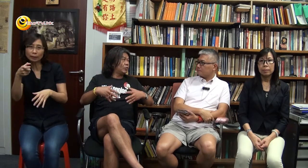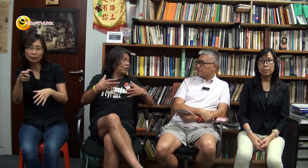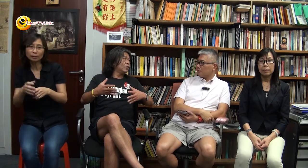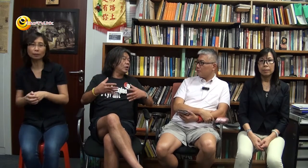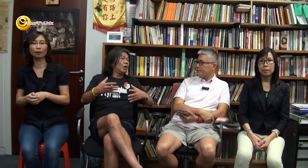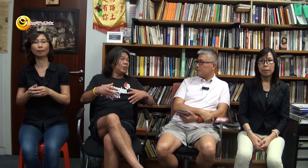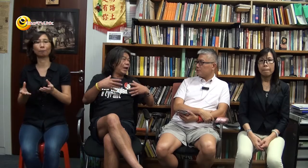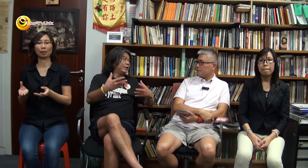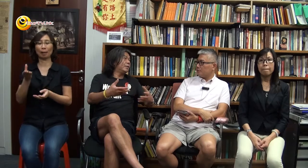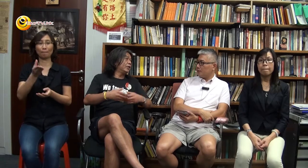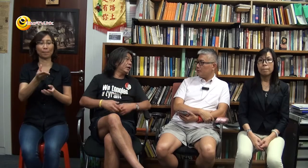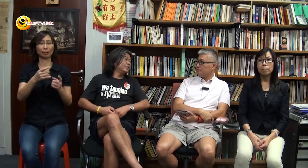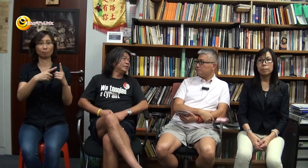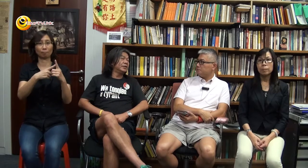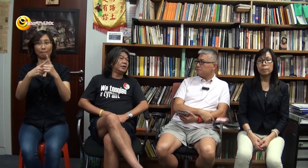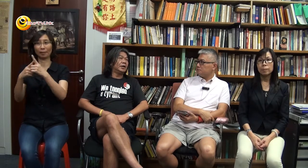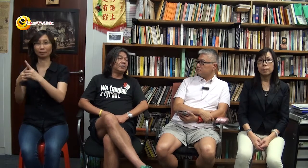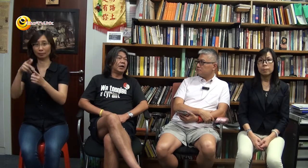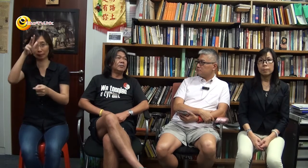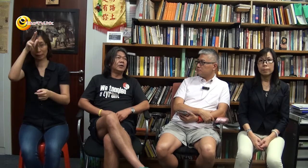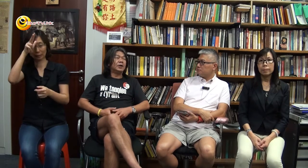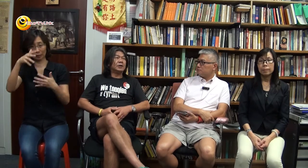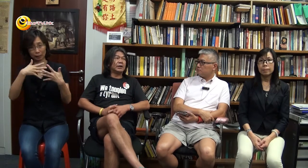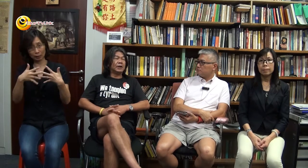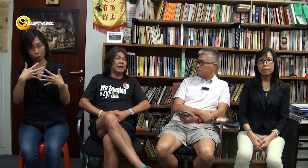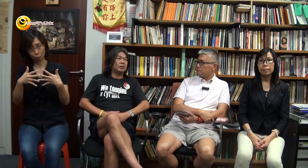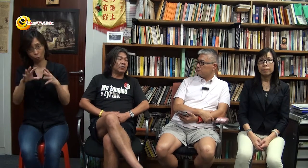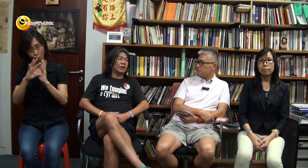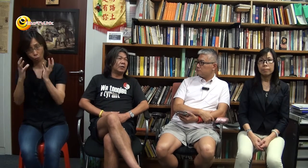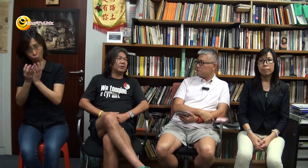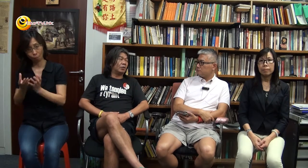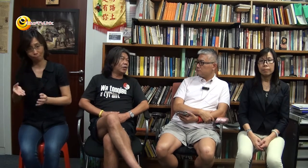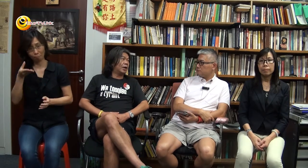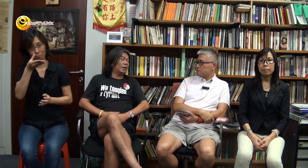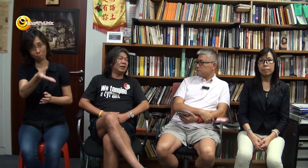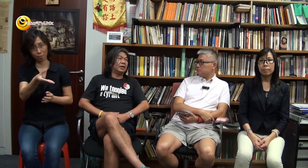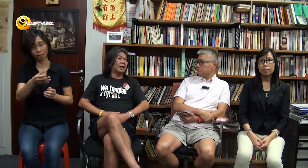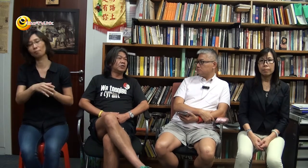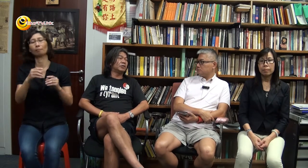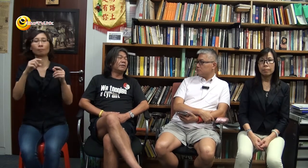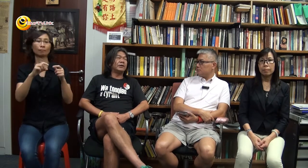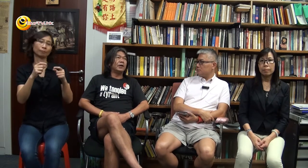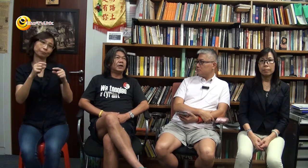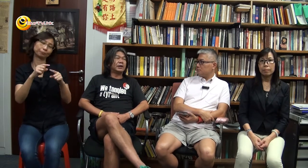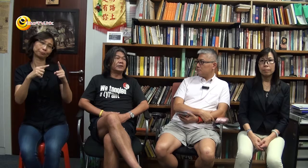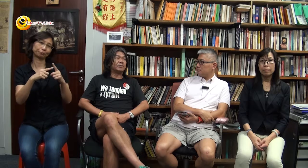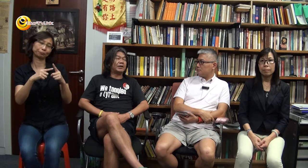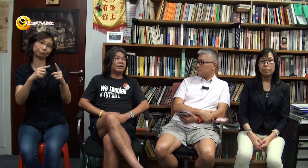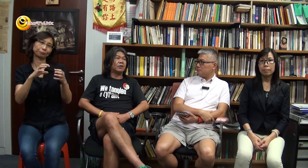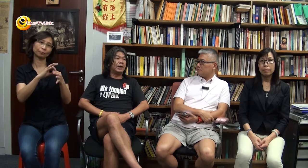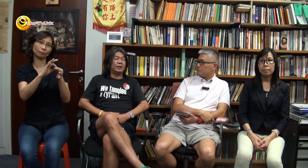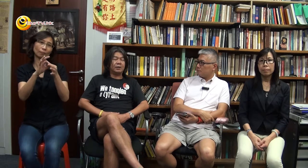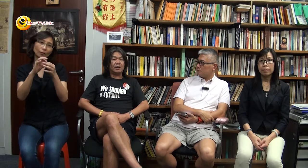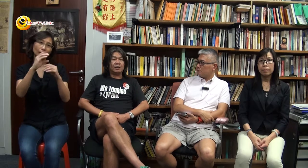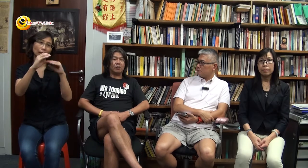政事務局去派東西給他們，是不是？那曾德成都做得了，那劉江華更加做得，因為曾國成畢